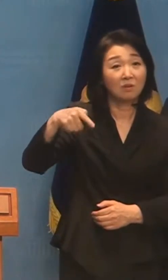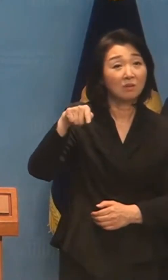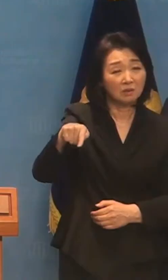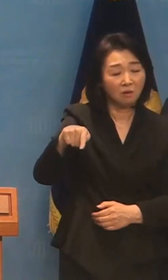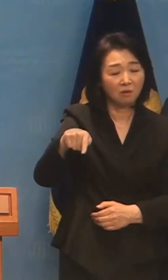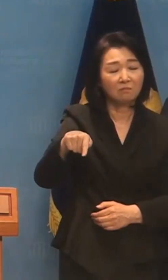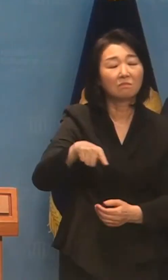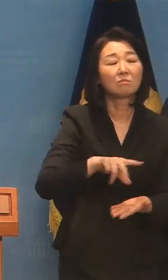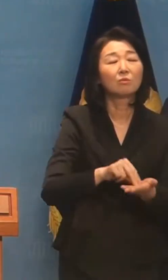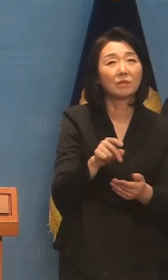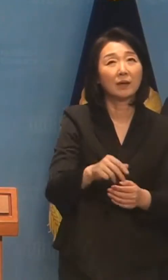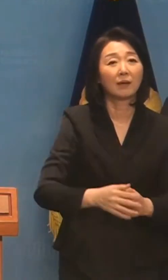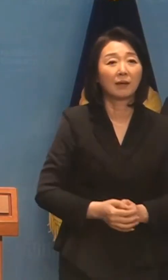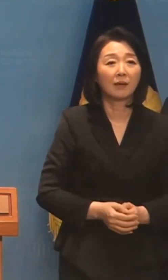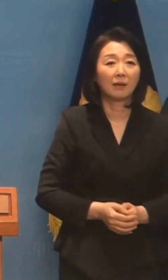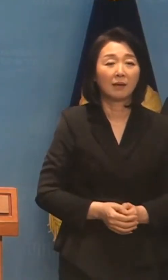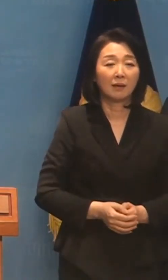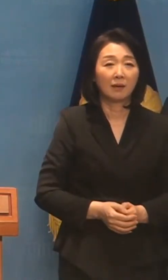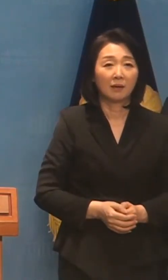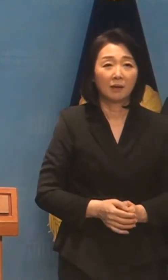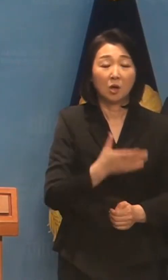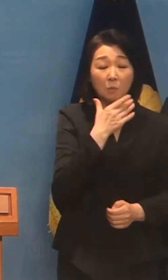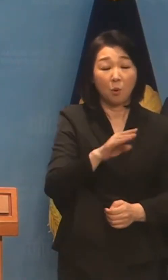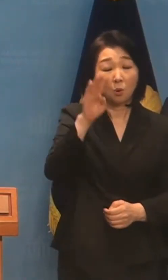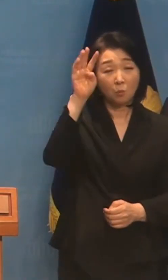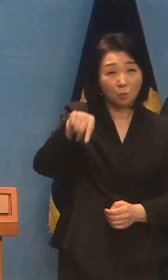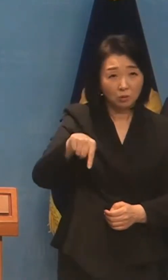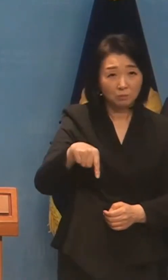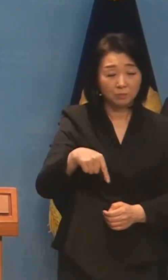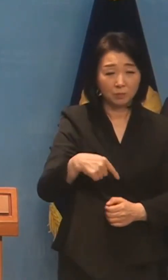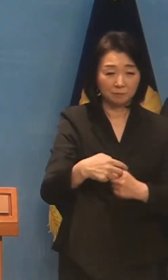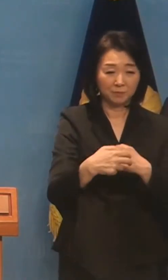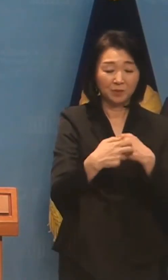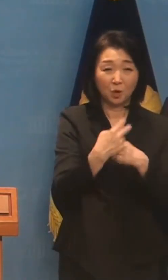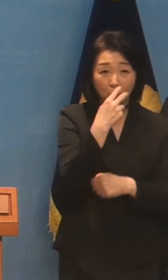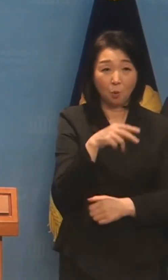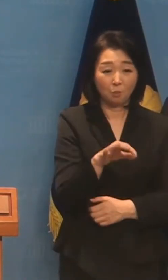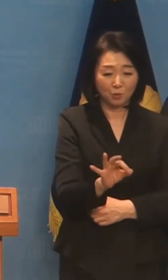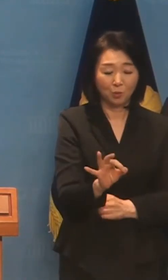보건복지부는 지난 4월 25일 의료급여 정률제 개편 방안을